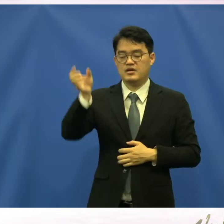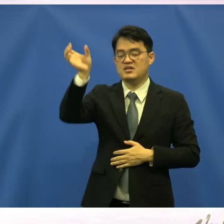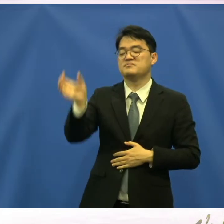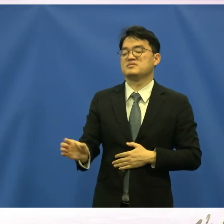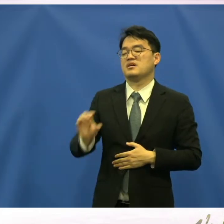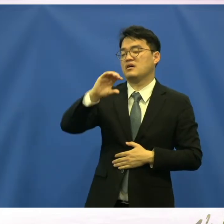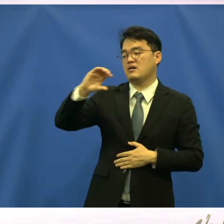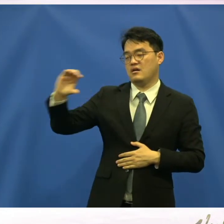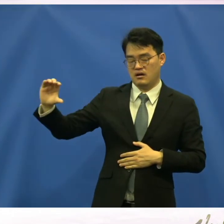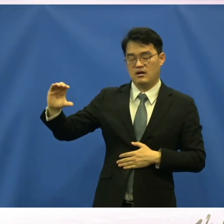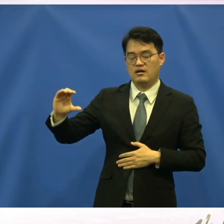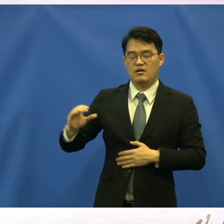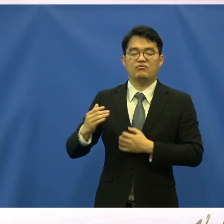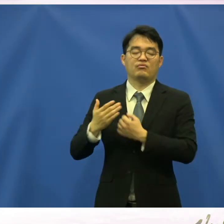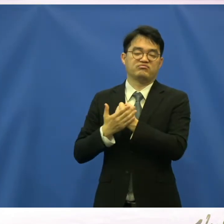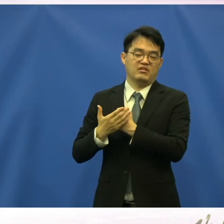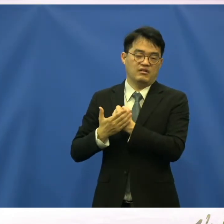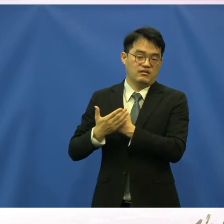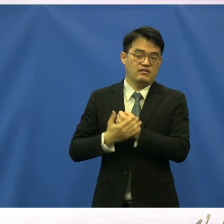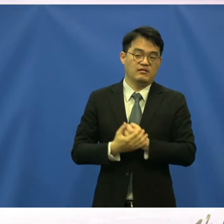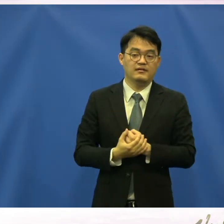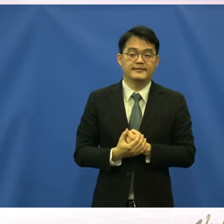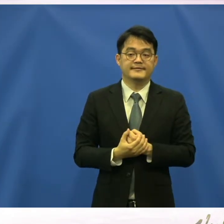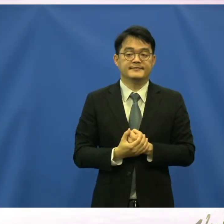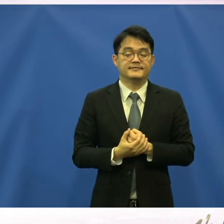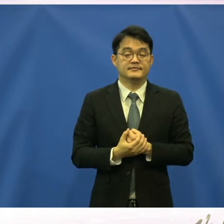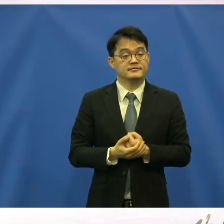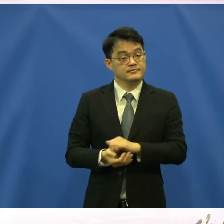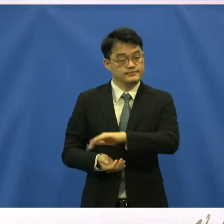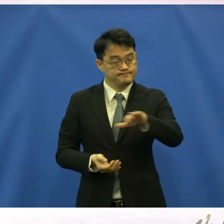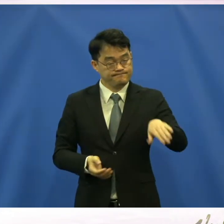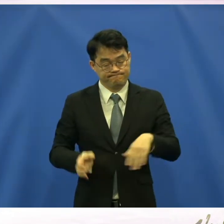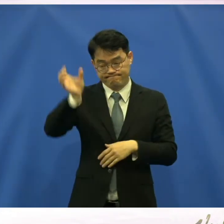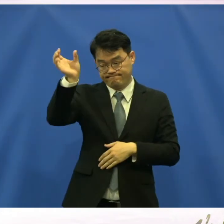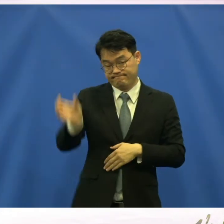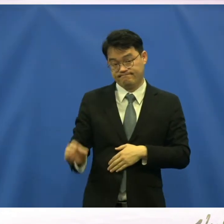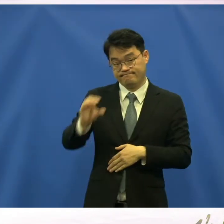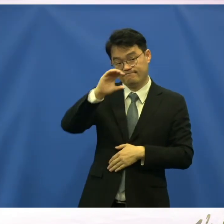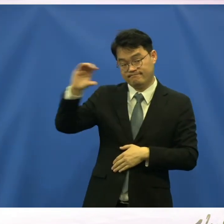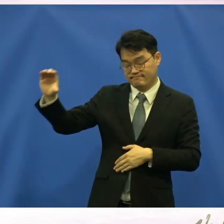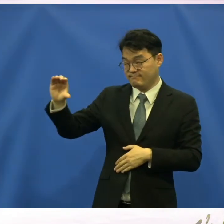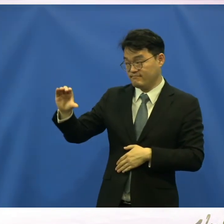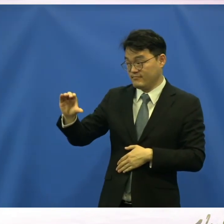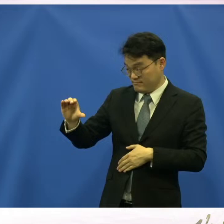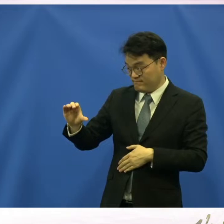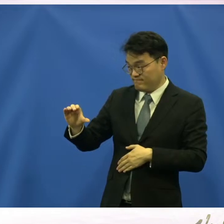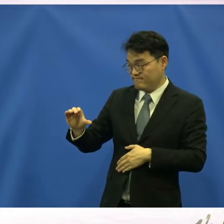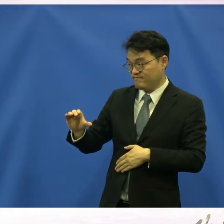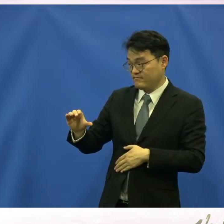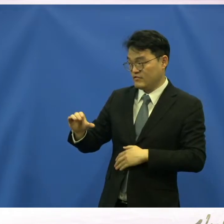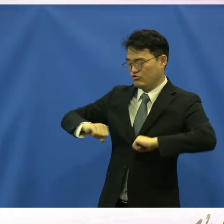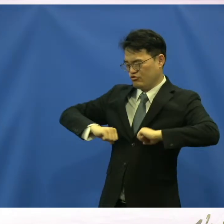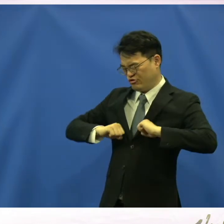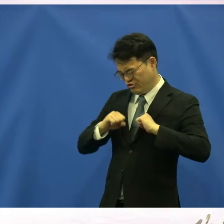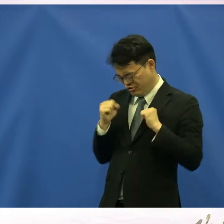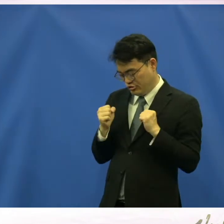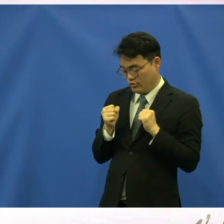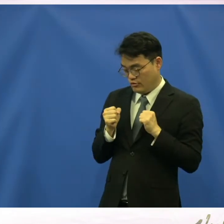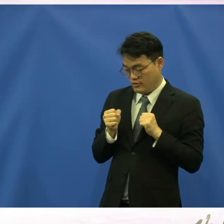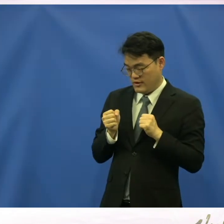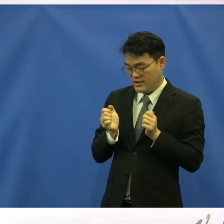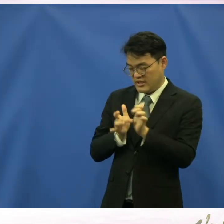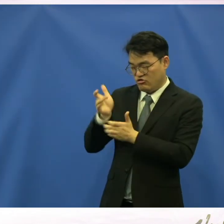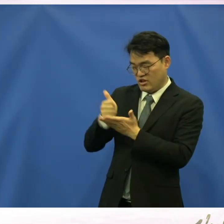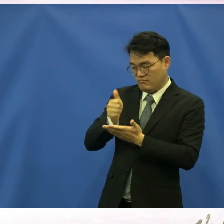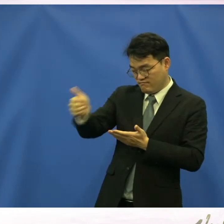자, 그런데 우리가 주님을 따라가는 이 십자가의 길은 반드시 자기 부인을 해야 된다는 거예요. 자기